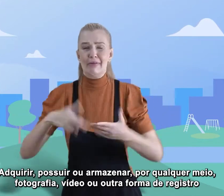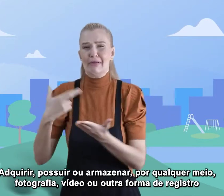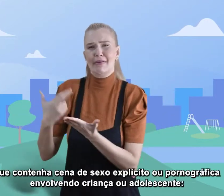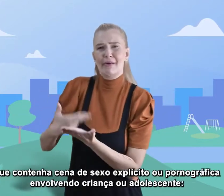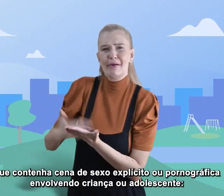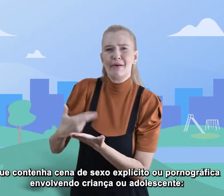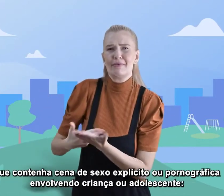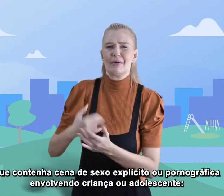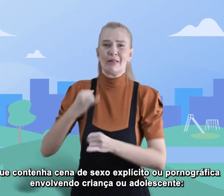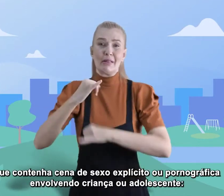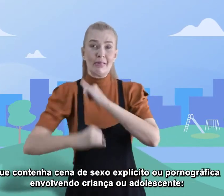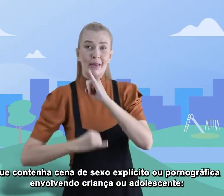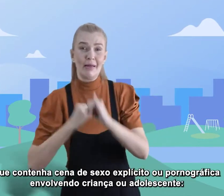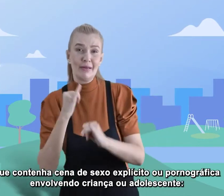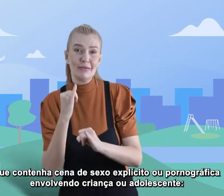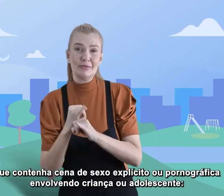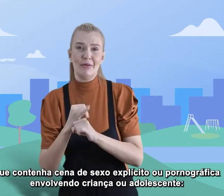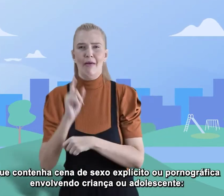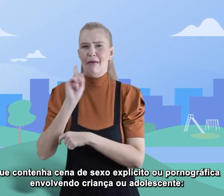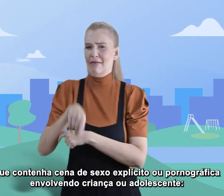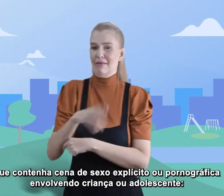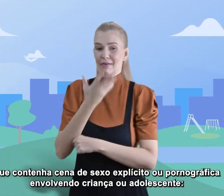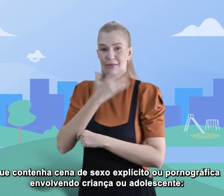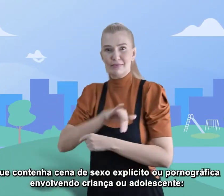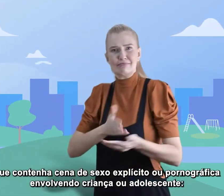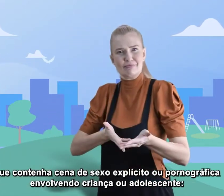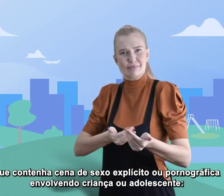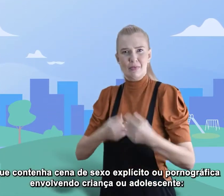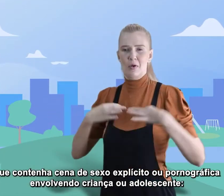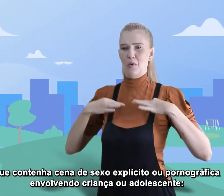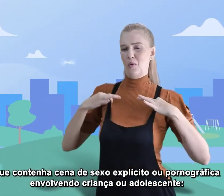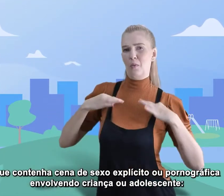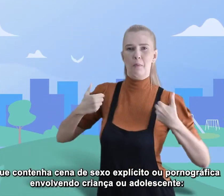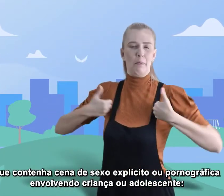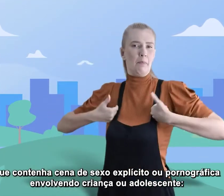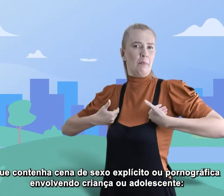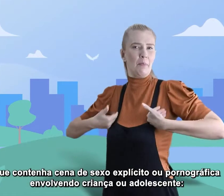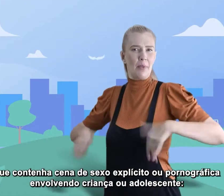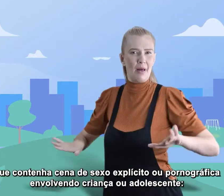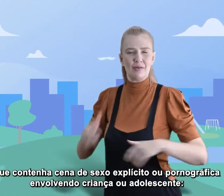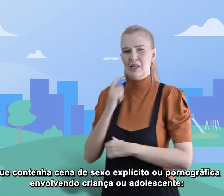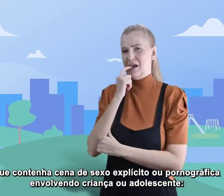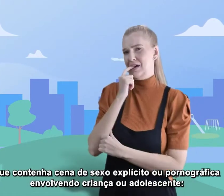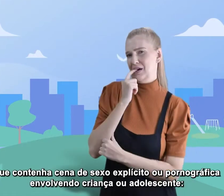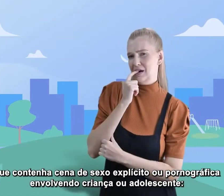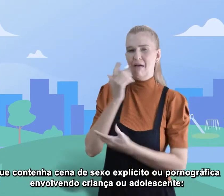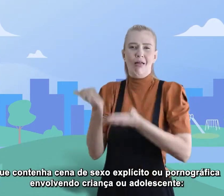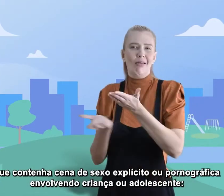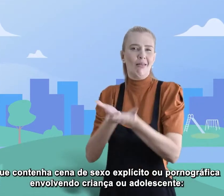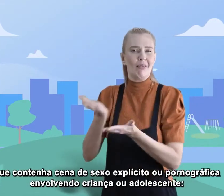que contenha cena de sexo explícito ou pornográfica, envolvendo criança ou adolescente.